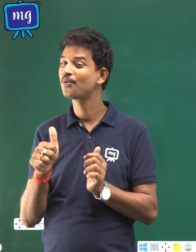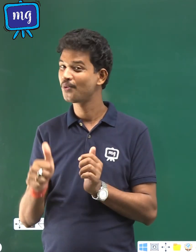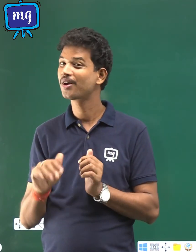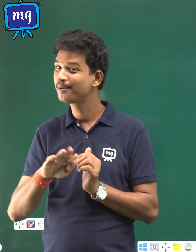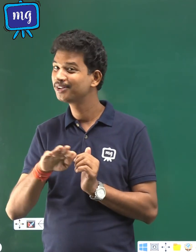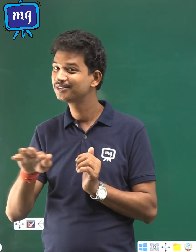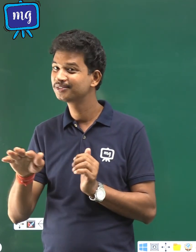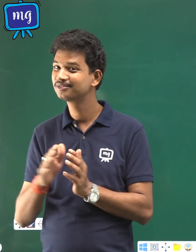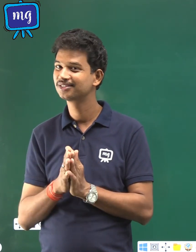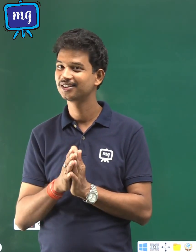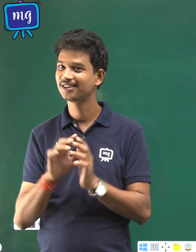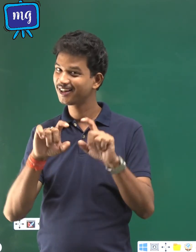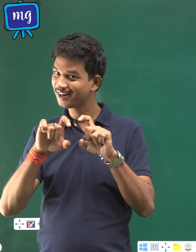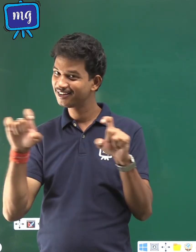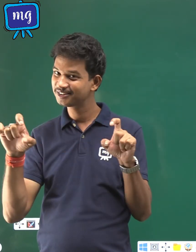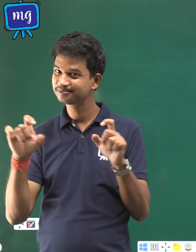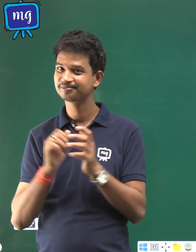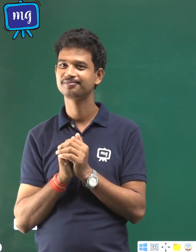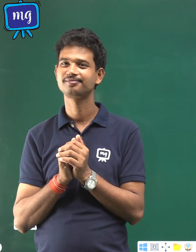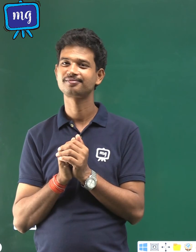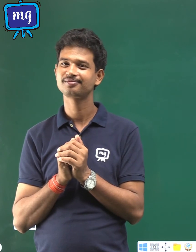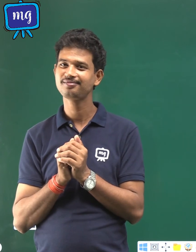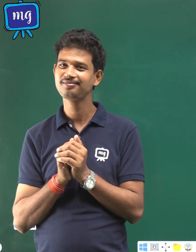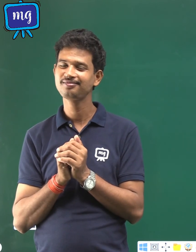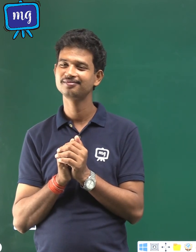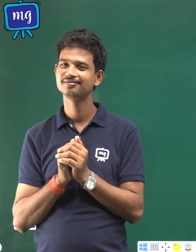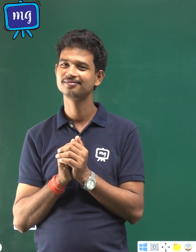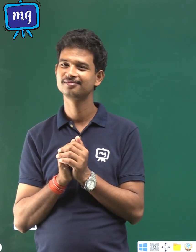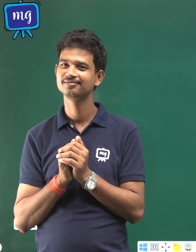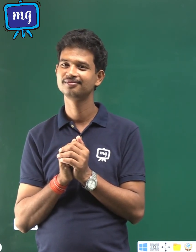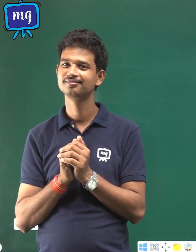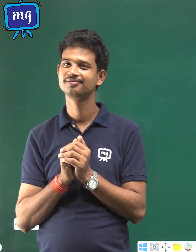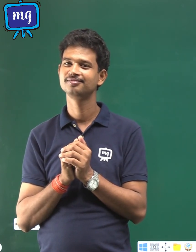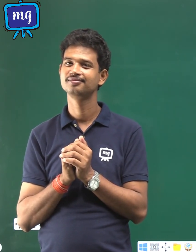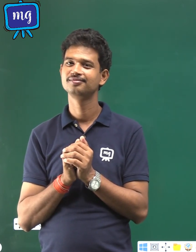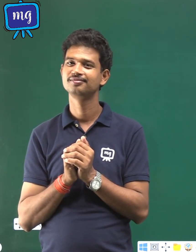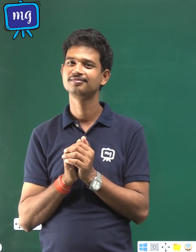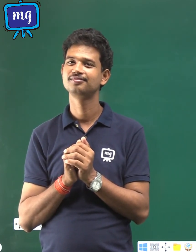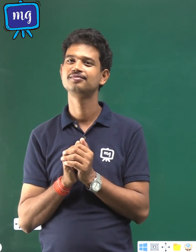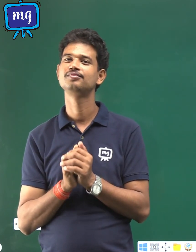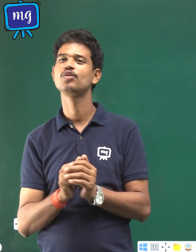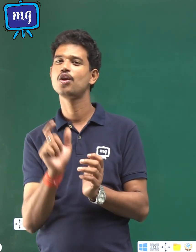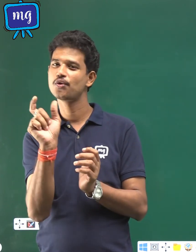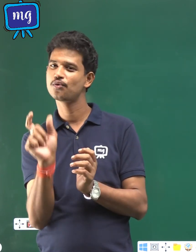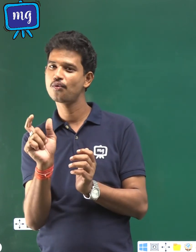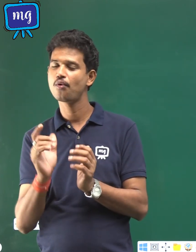चिल्ड्रंस? क्लियर? तो हम मिलाते हैं कैपिटल यू को